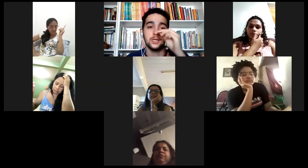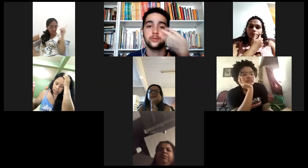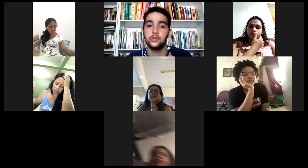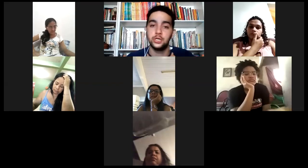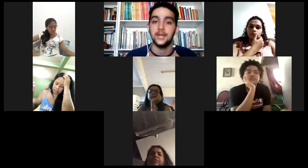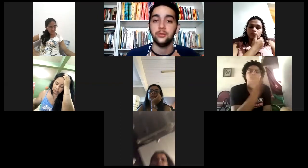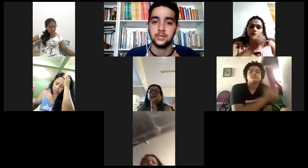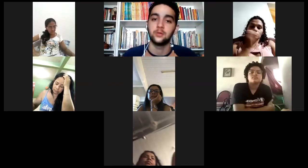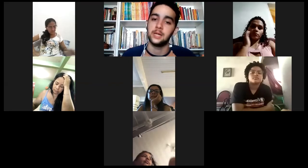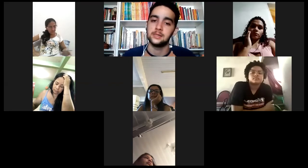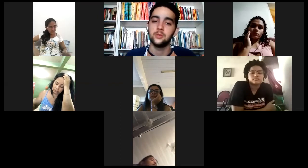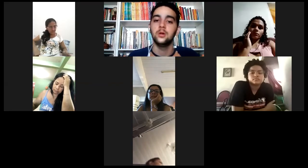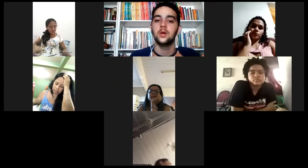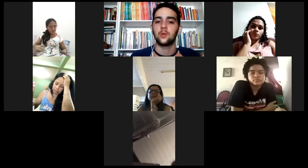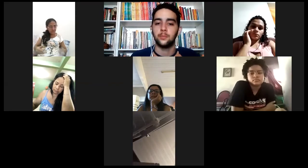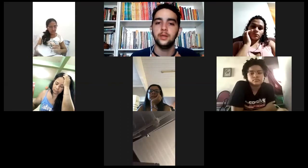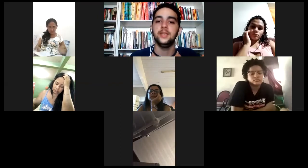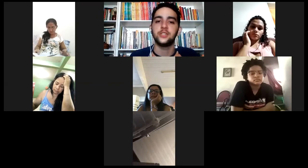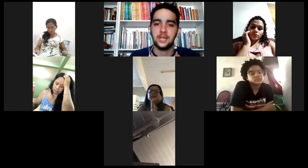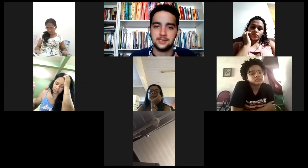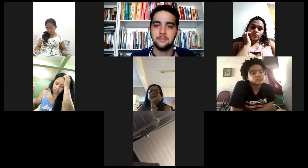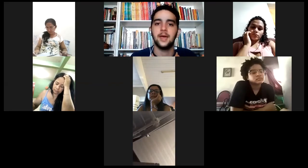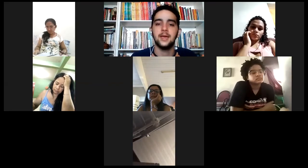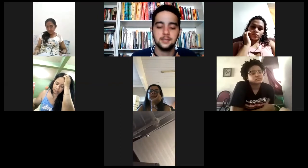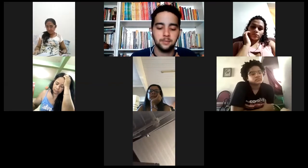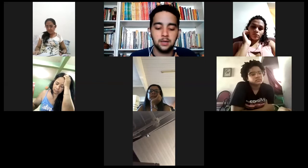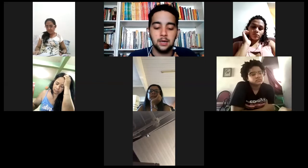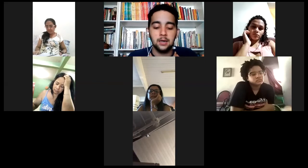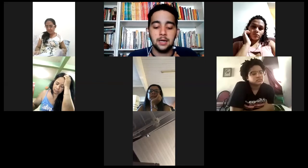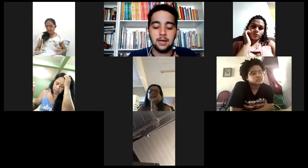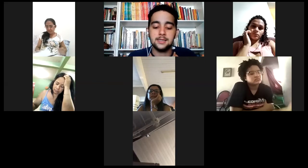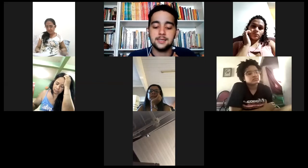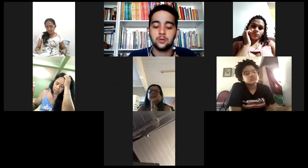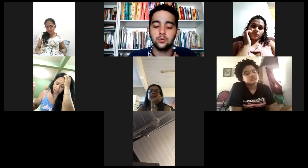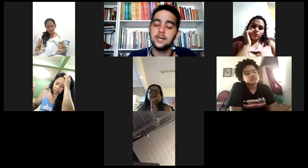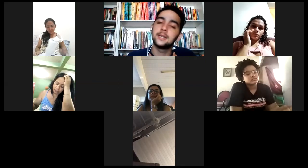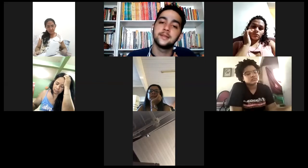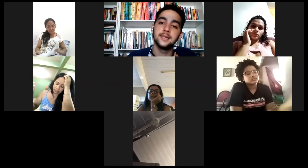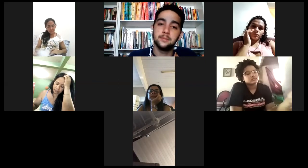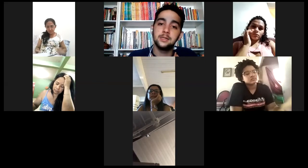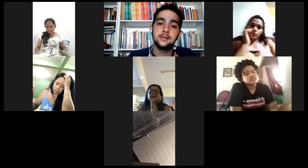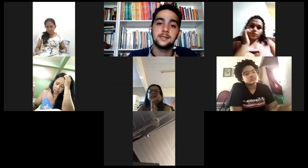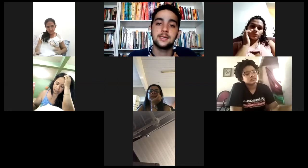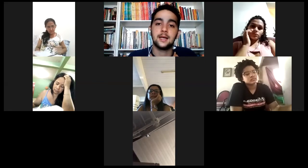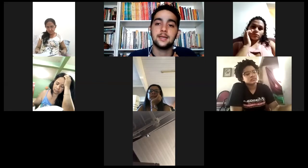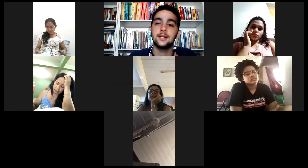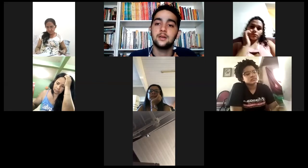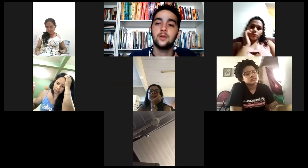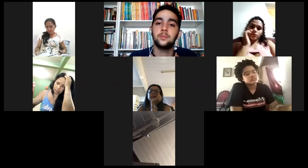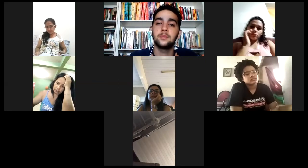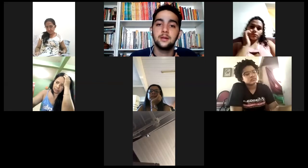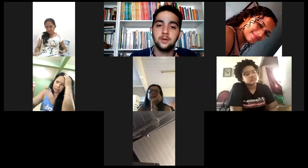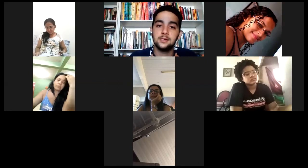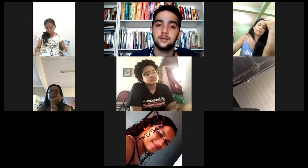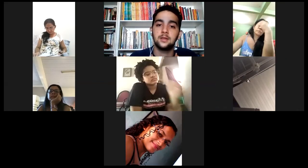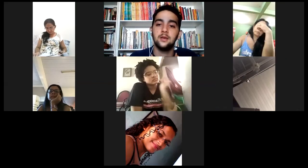conseguiu certos direitos aqui no Brasil, com a política e assembleias. A licenciatura em Letras Libras, em Santa Catarina, que foi